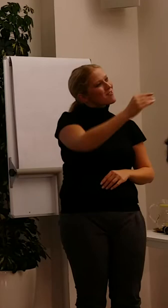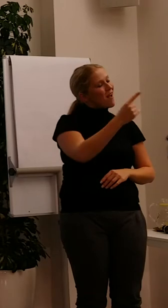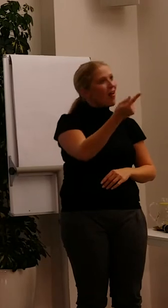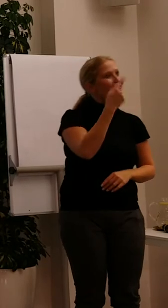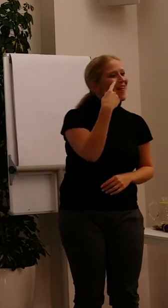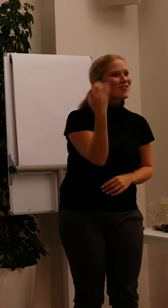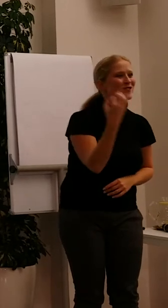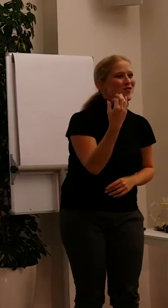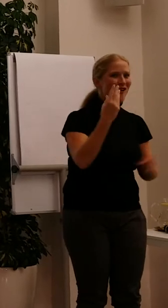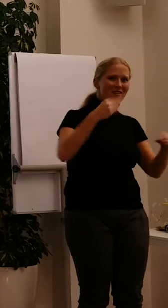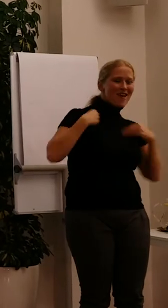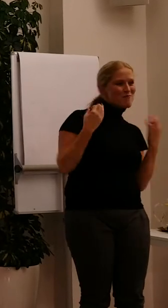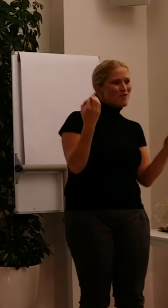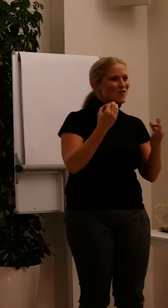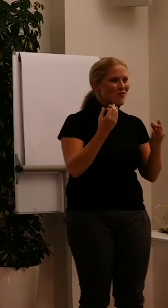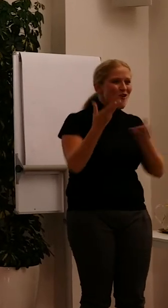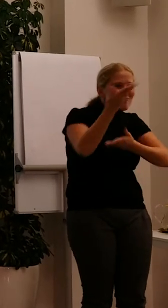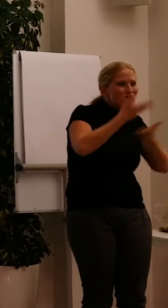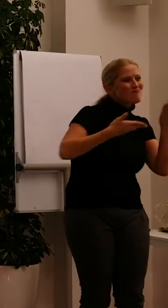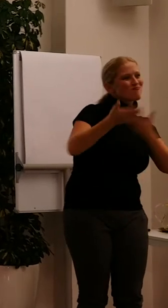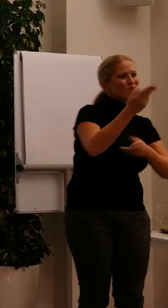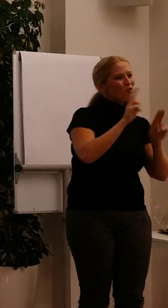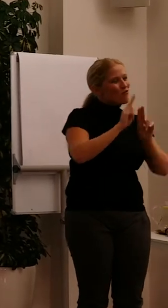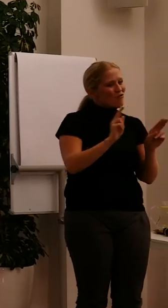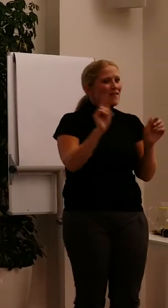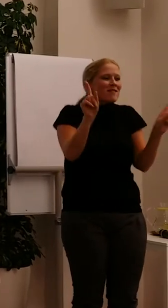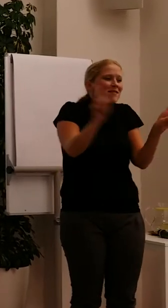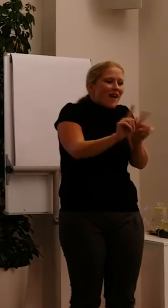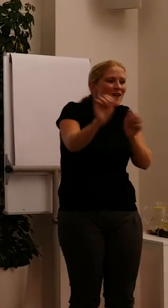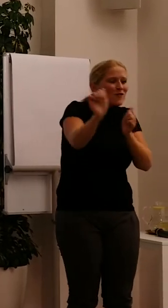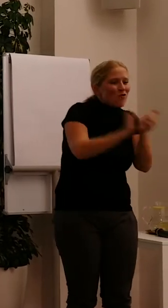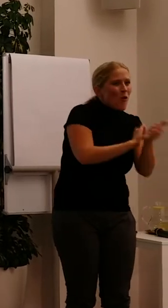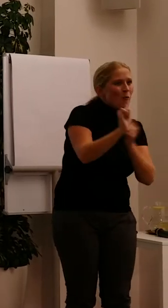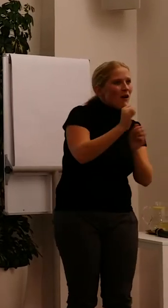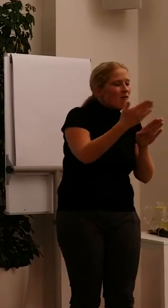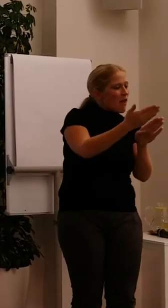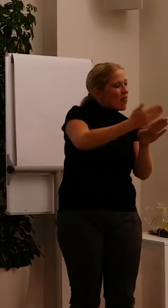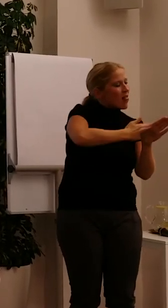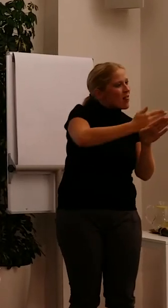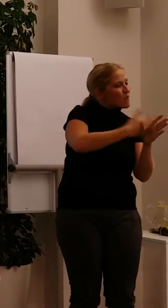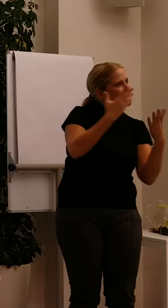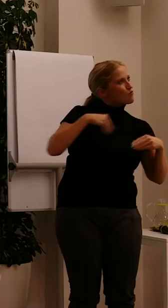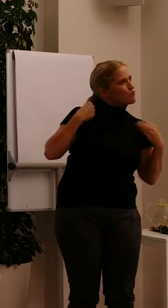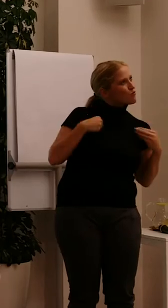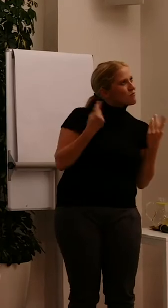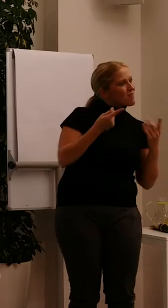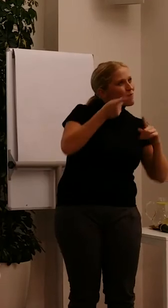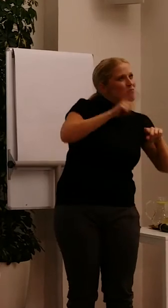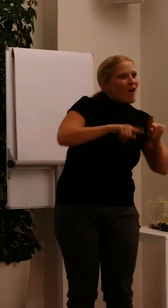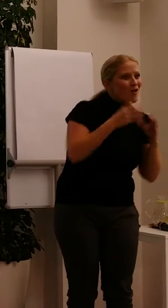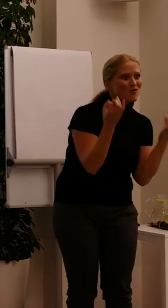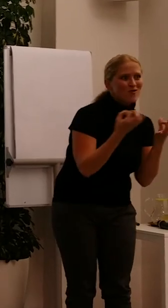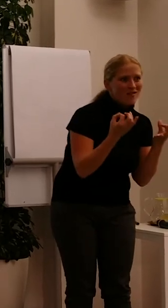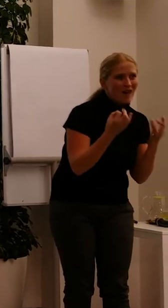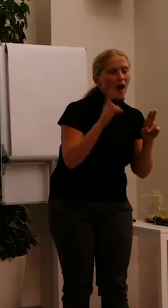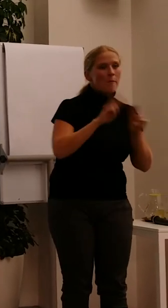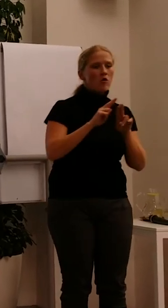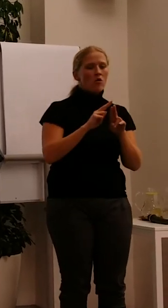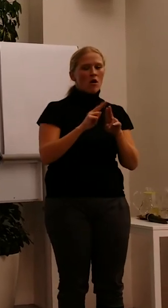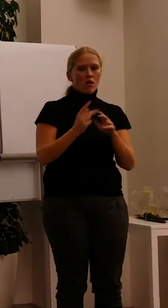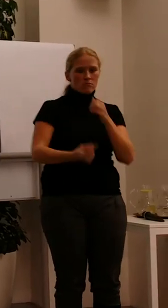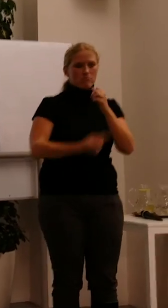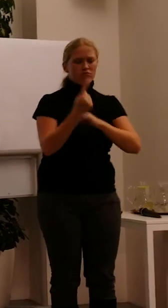různá slova, která se naučili, nebo si zopakovat, jaké příběhy zažili a najednou jim došle další, dojde další pohled. A tak se